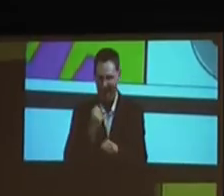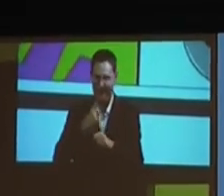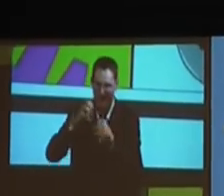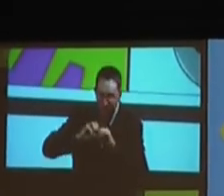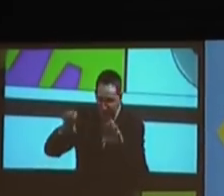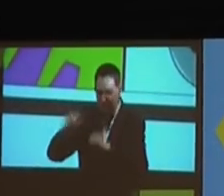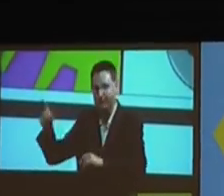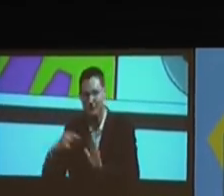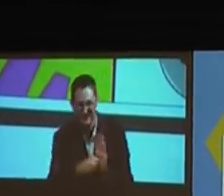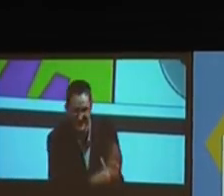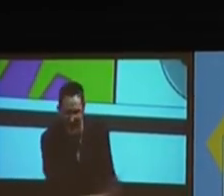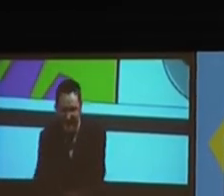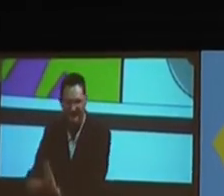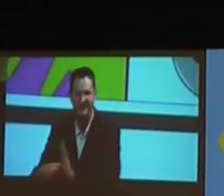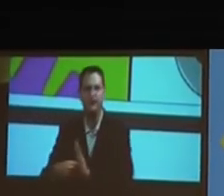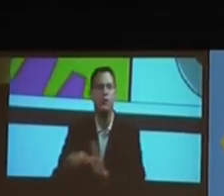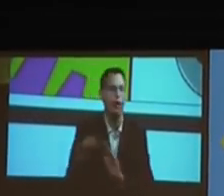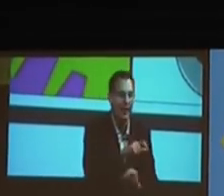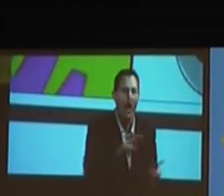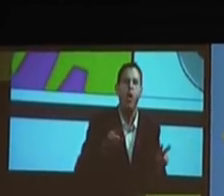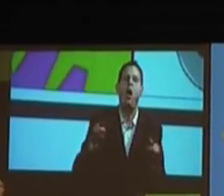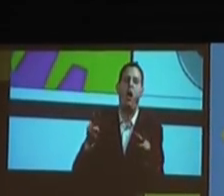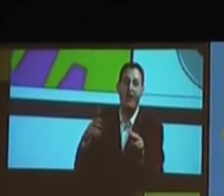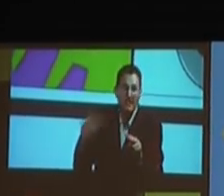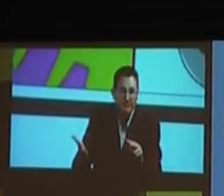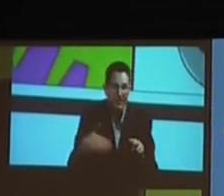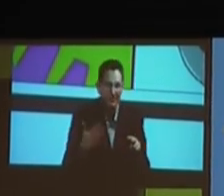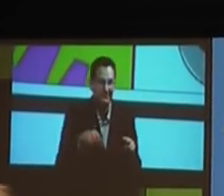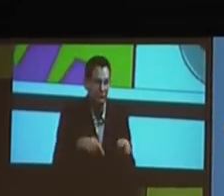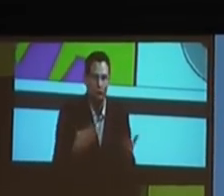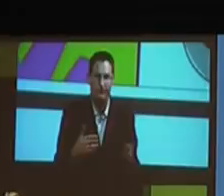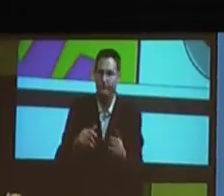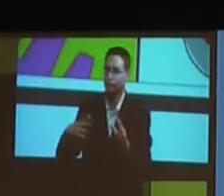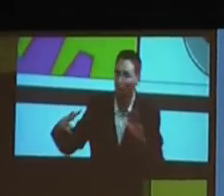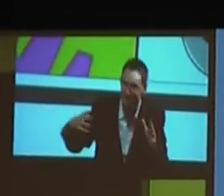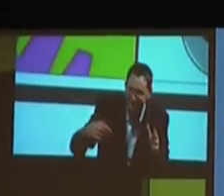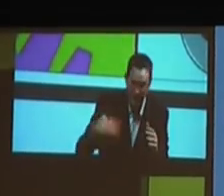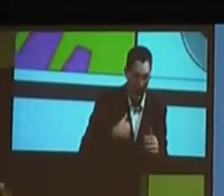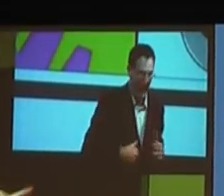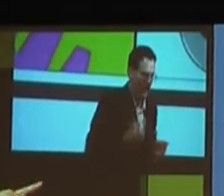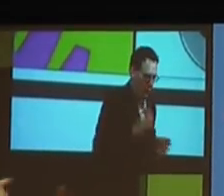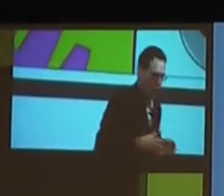Aber ich denke, es soll hier eigentlich mehr um Öffentlichkeitsarbeit gehen, Medienarbeit.